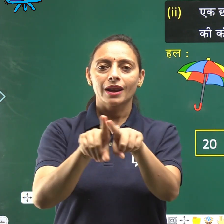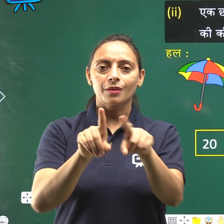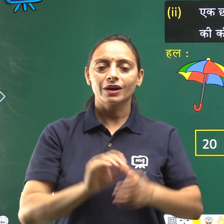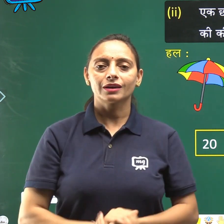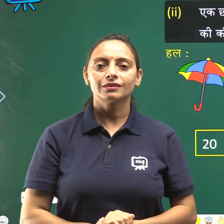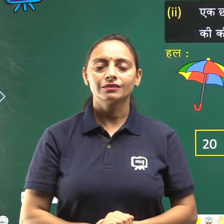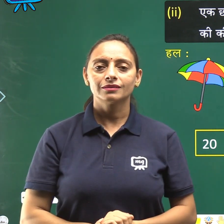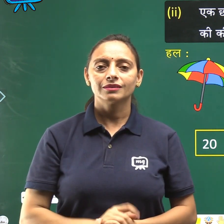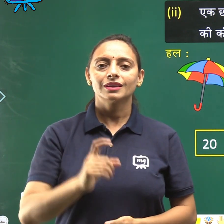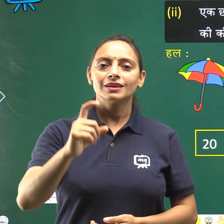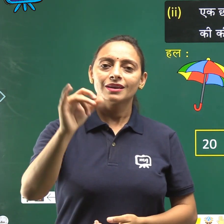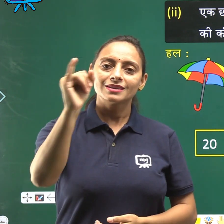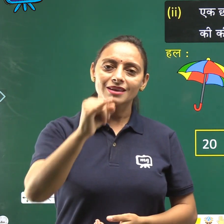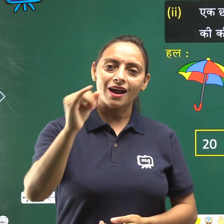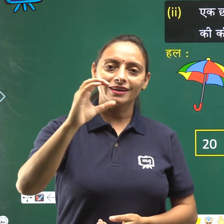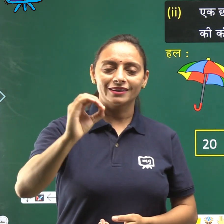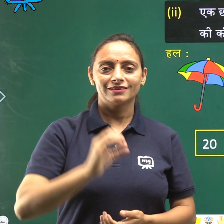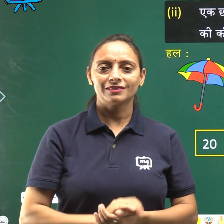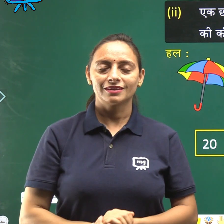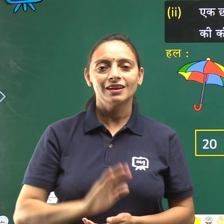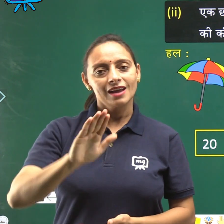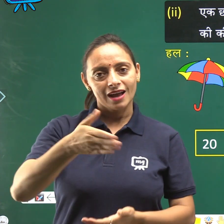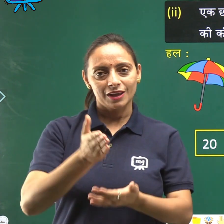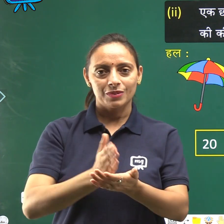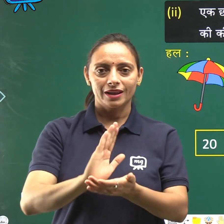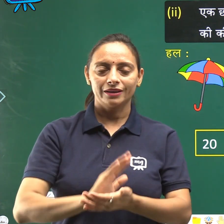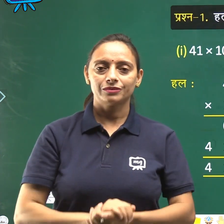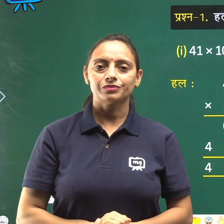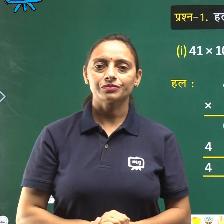बराबर 60। आगे बढ़े।